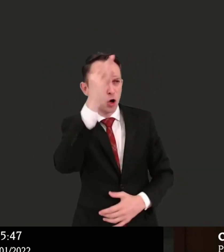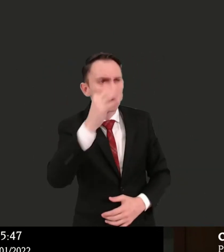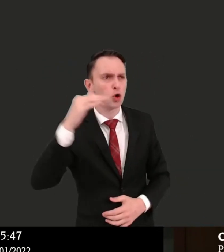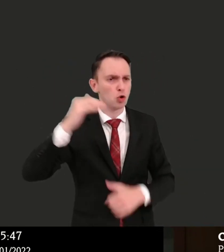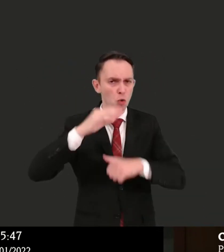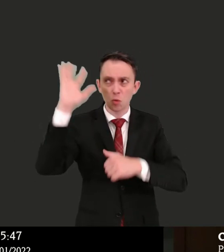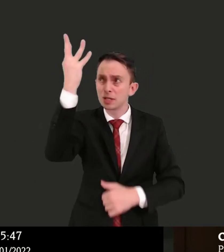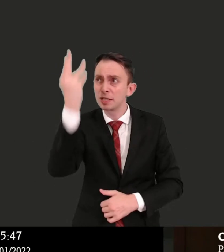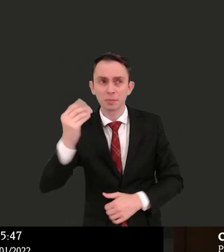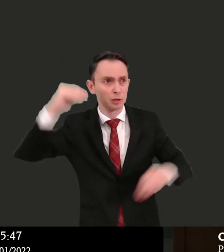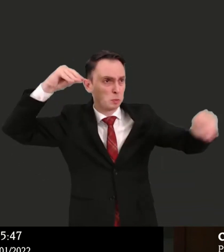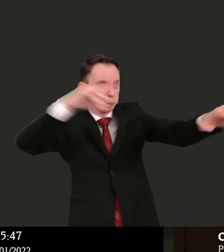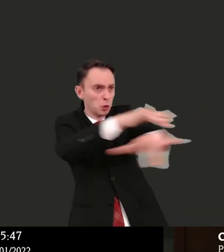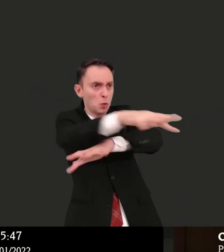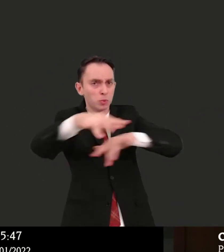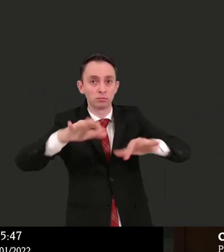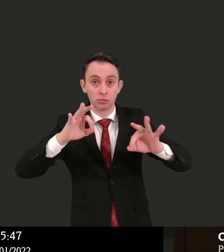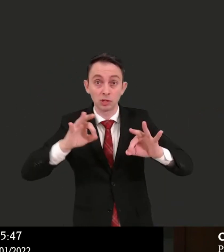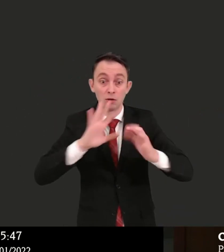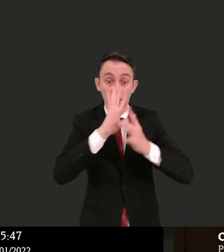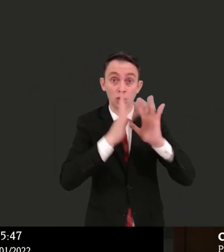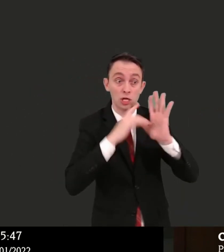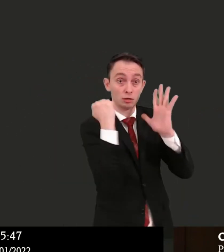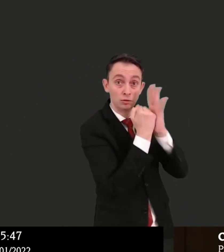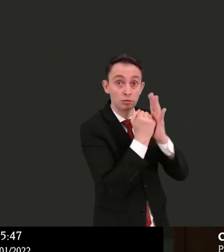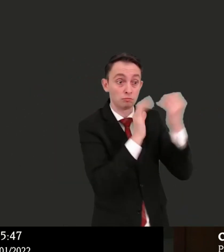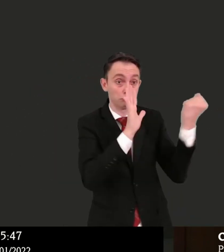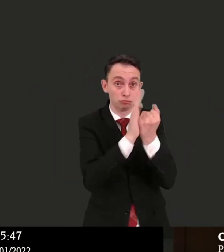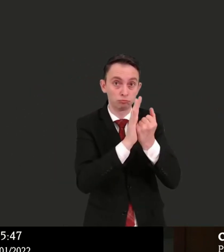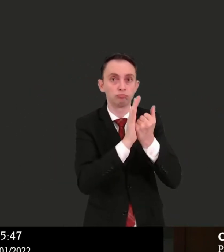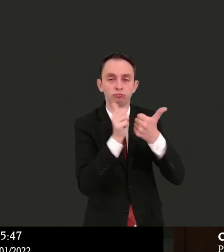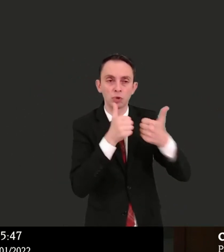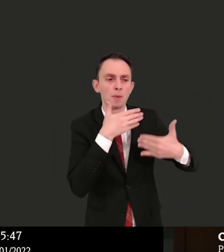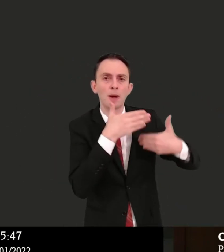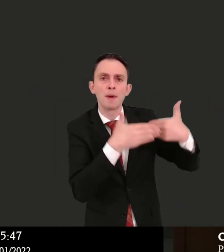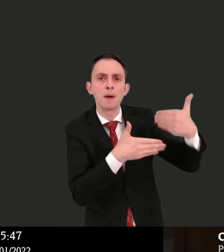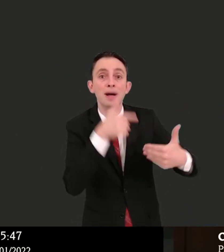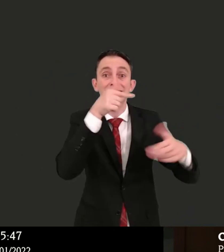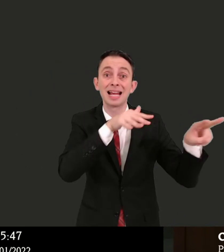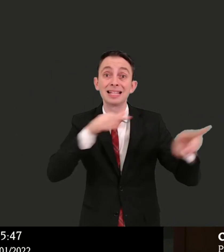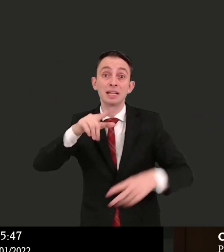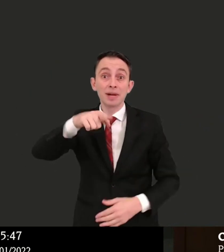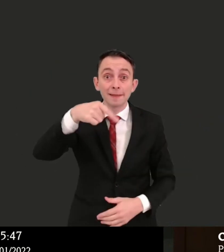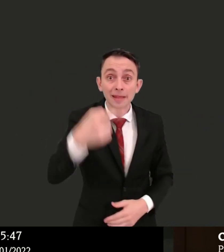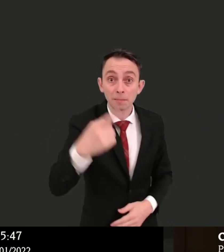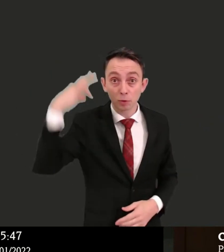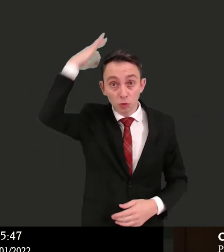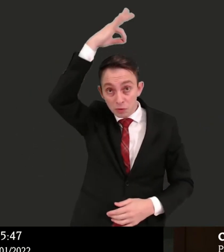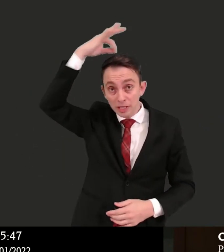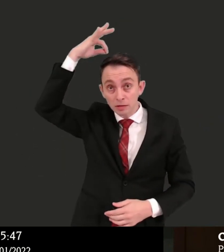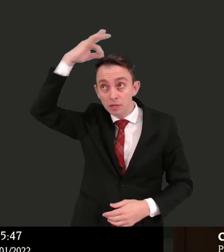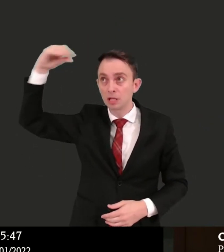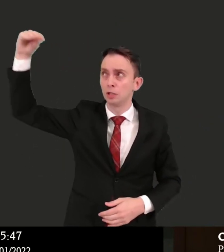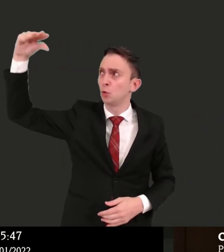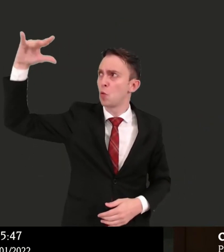Senhor. Sete semanas depois, o Espírito de Deus desceu ali, com grande autoridade sobre aqueles homens.